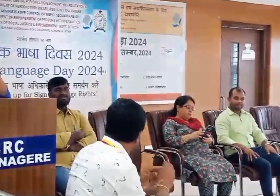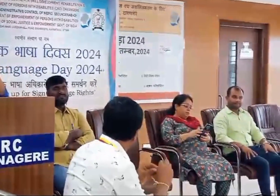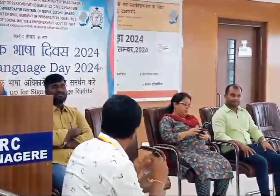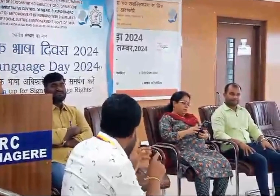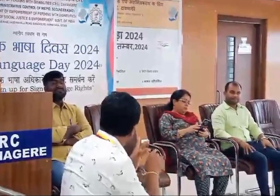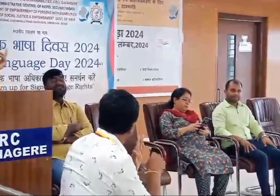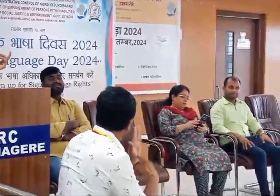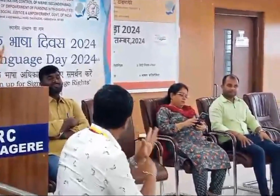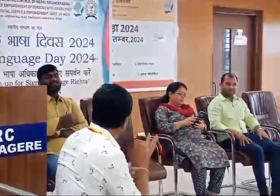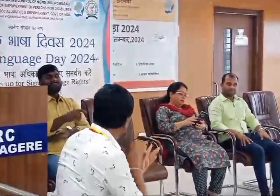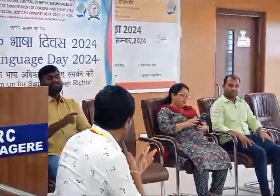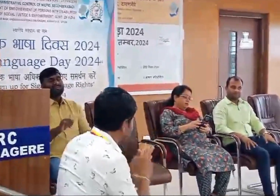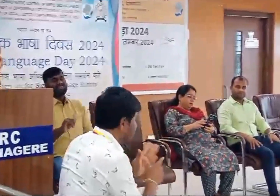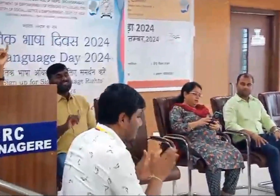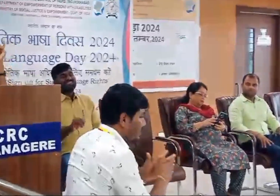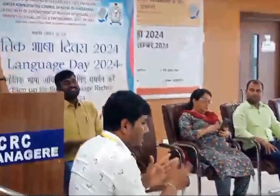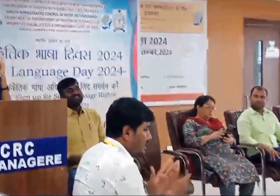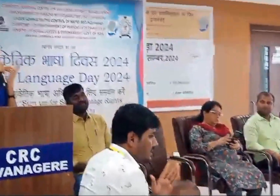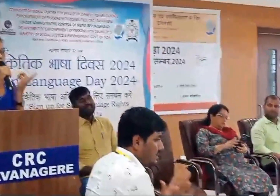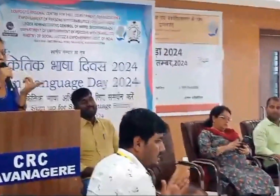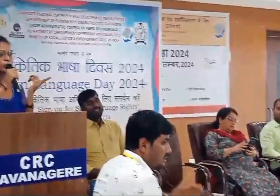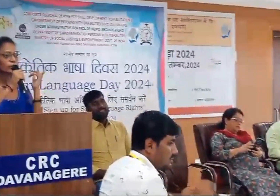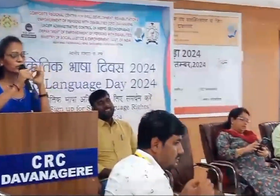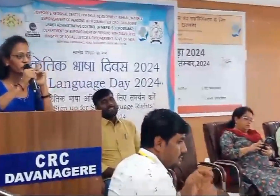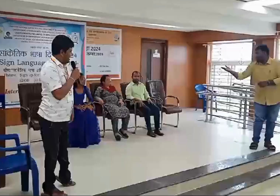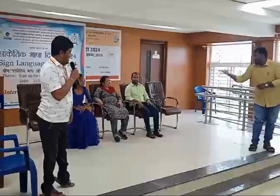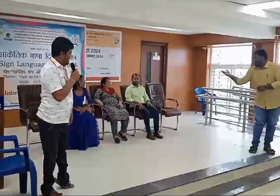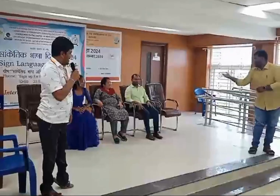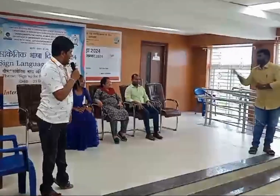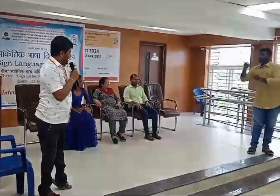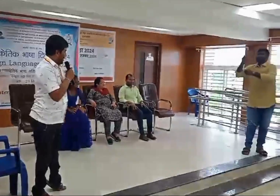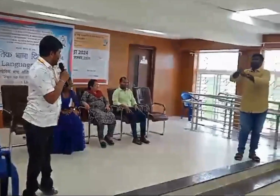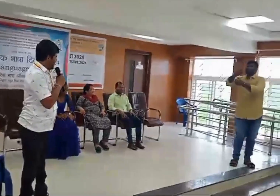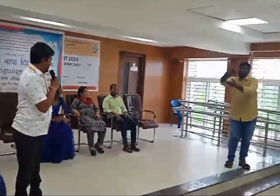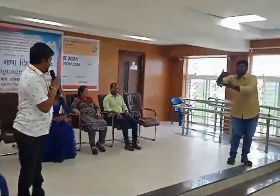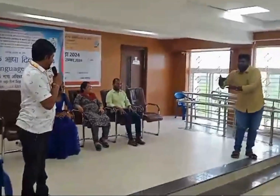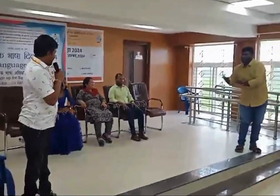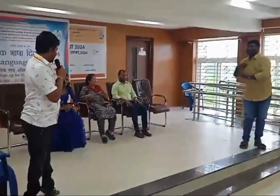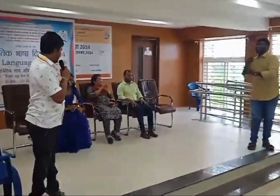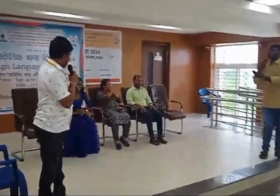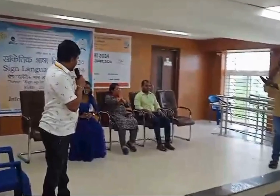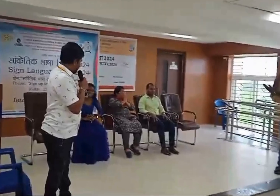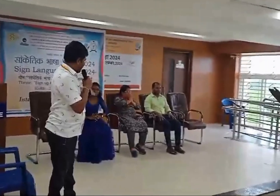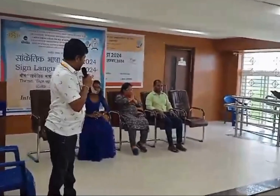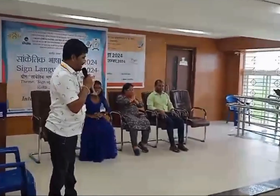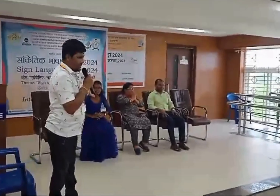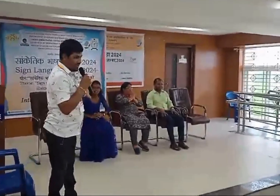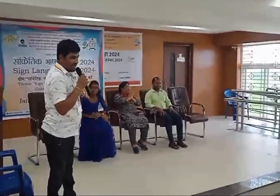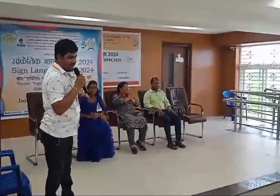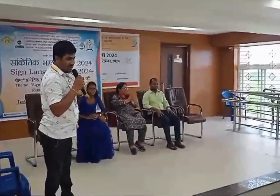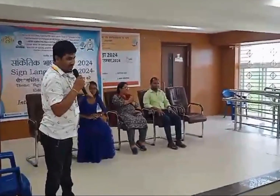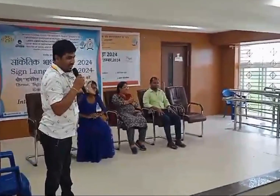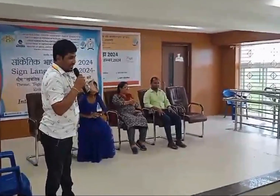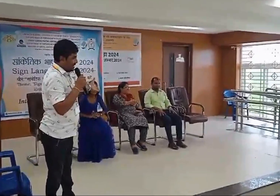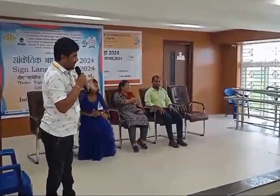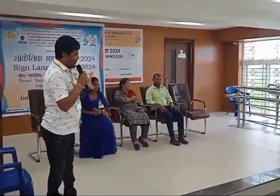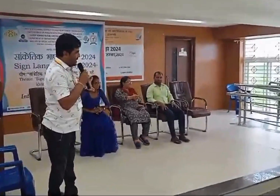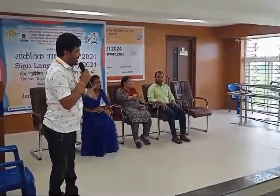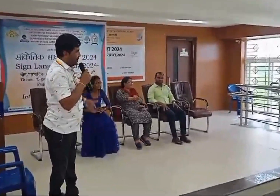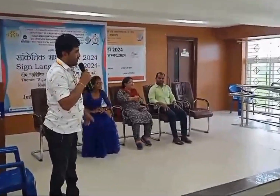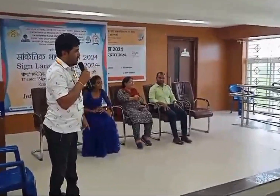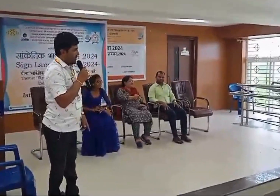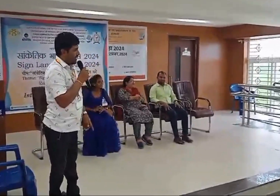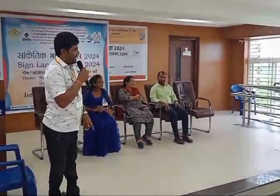ಕ್ಲಾಸ್. ಅವರ ನಮಗೆ ಹೇಳಿದ್ರು ಈ ಥರ ನಿಮಗೆ ಪ್ರಾಬ್ಲಮ್ ಇದೆ. ಈ ಪ್ಲೇಸಲ್ಲಿ ಏನು ಕೂತ್ಕೊಂಡಿದ್ದಾರೆ